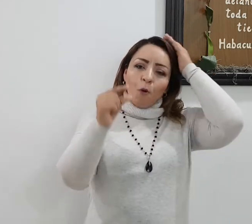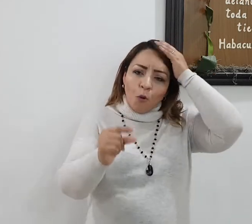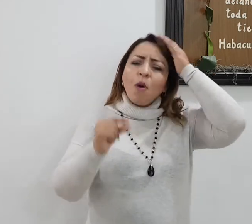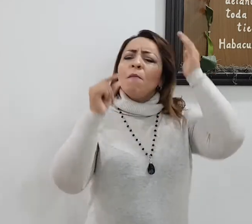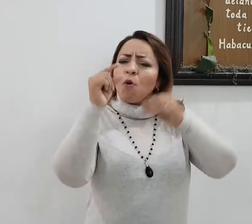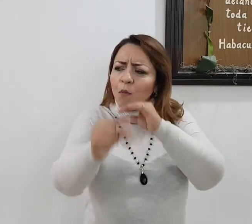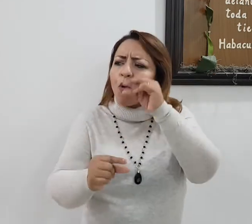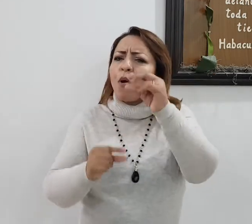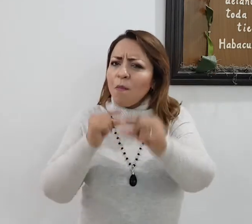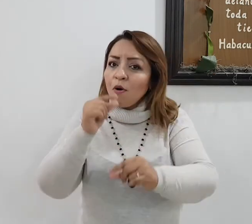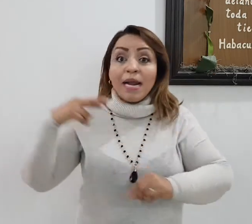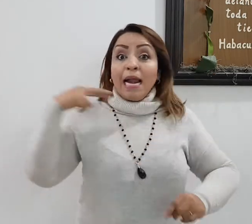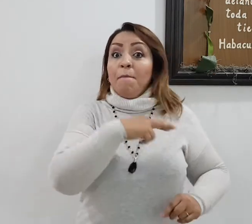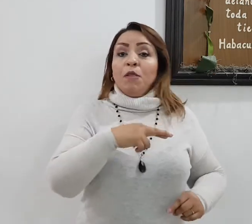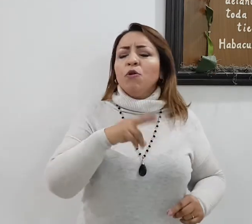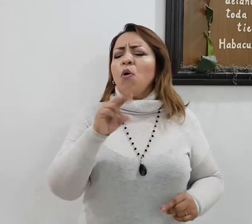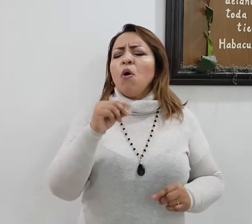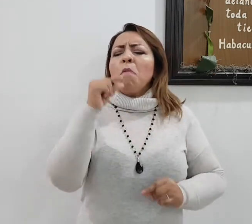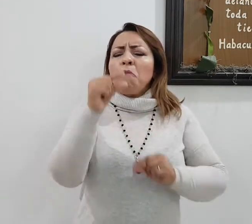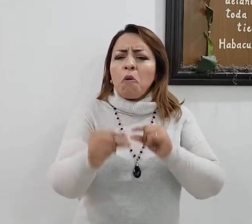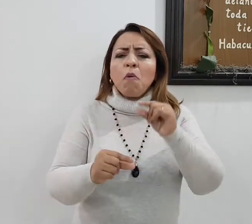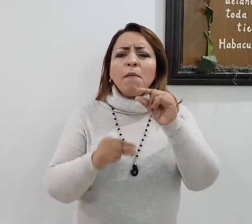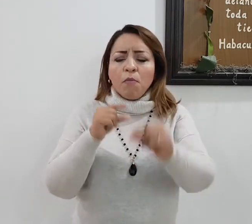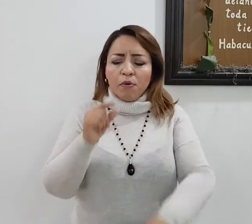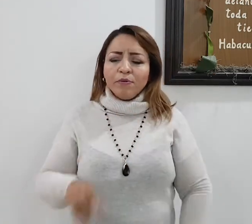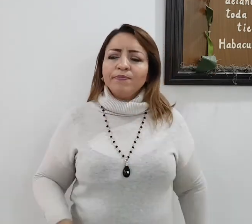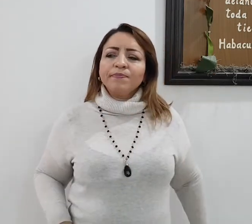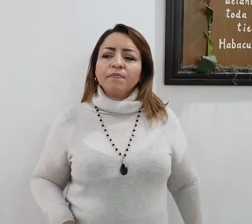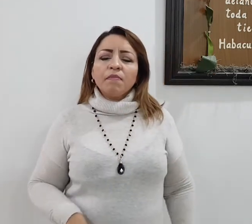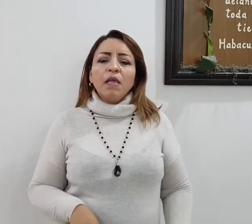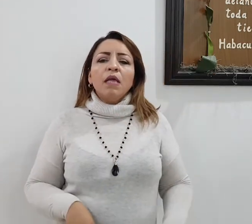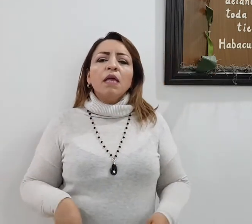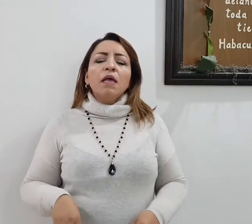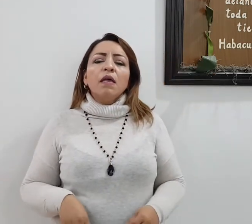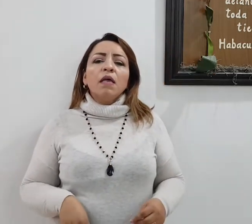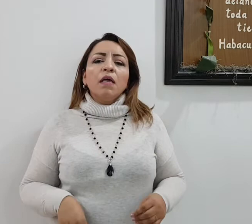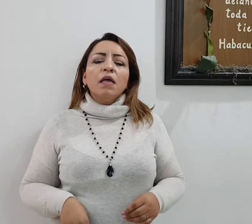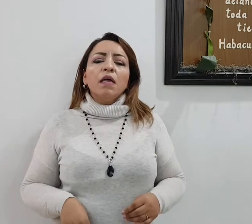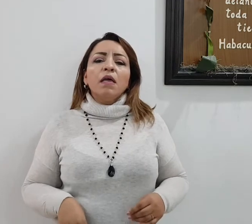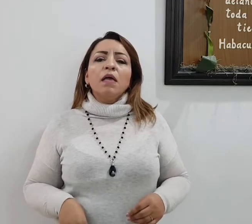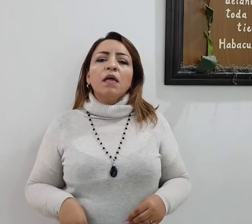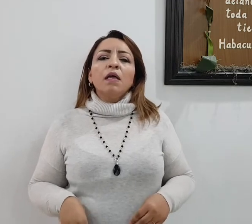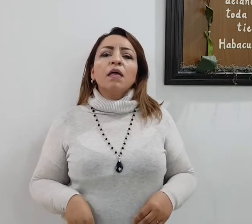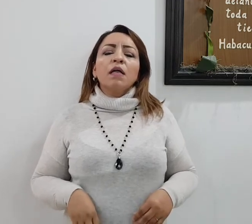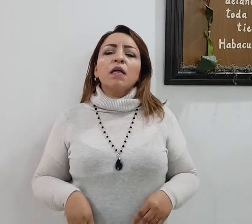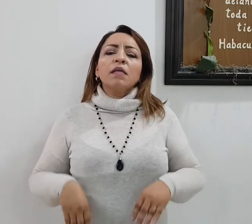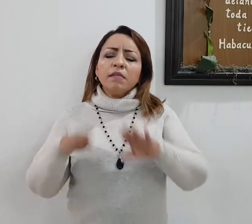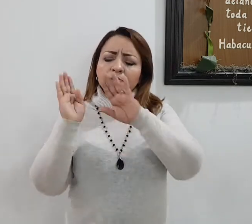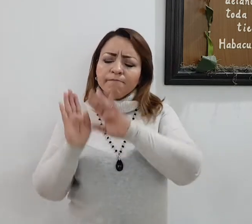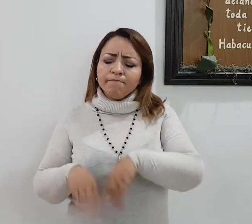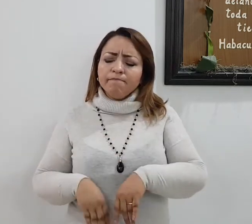lo he dicho, hermanos, que muchos de nuestros conflictos es porque no tenemos un concepto correcto de